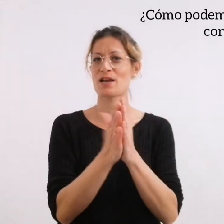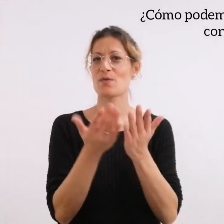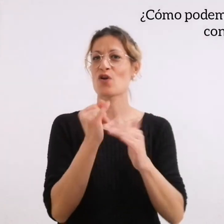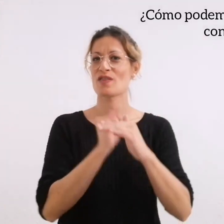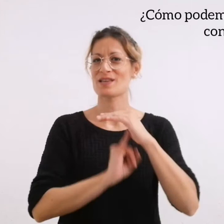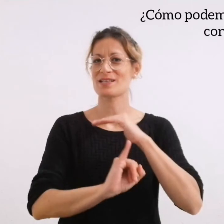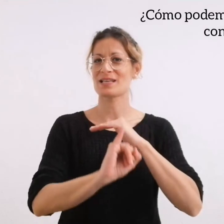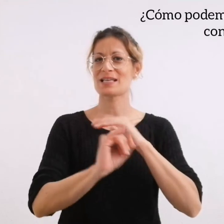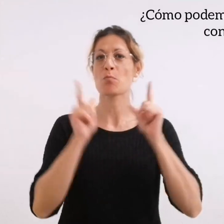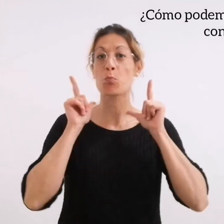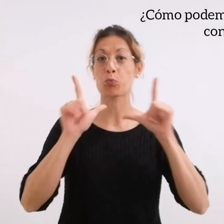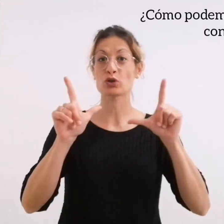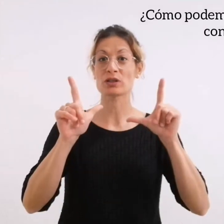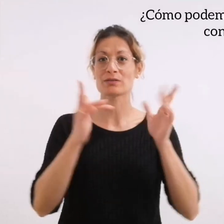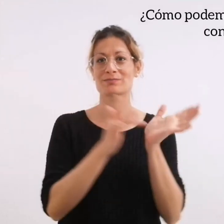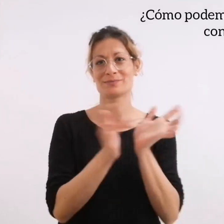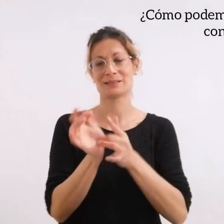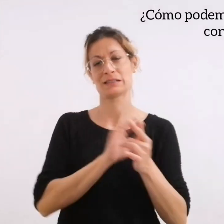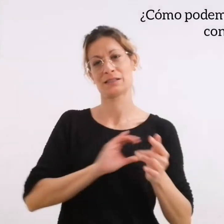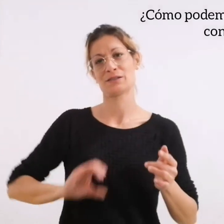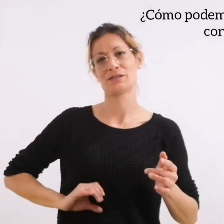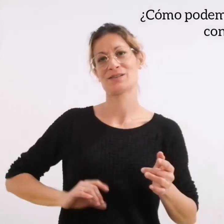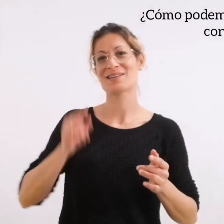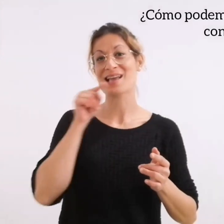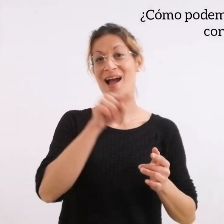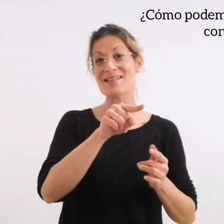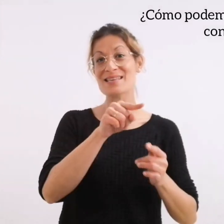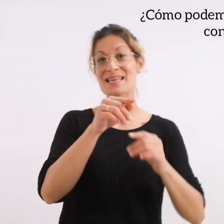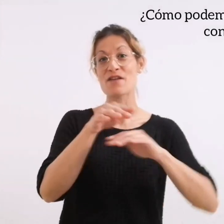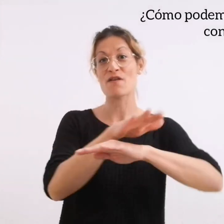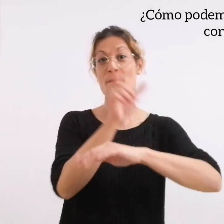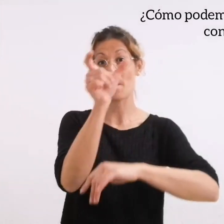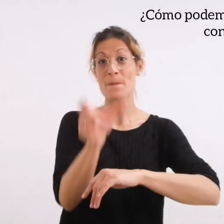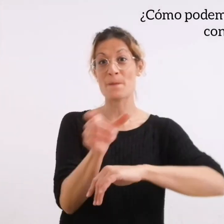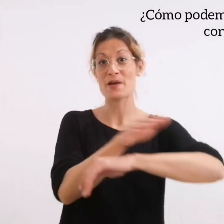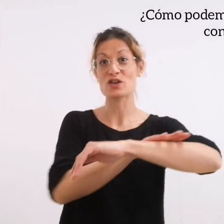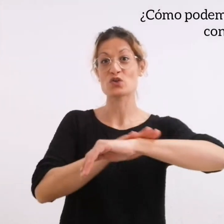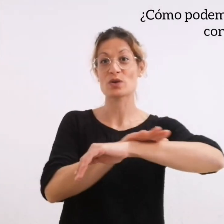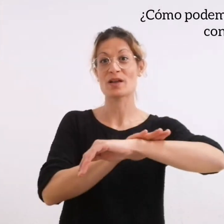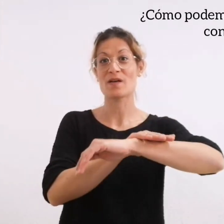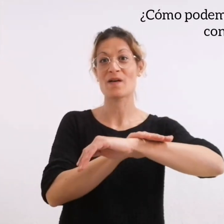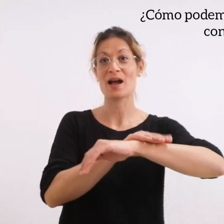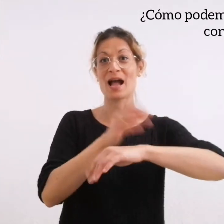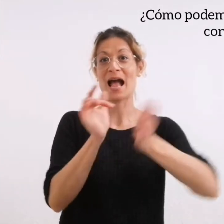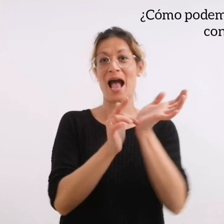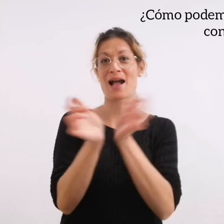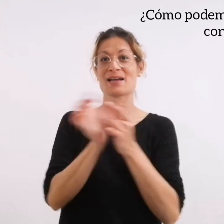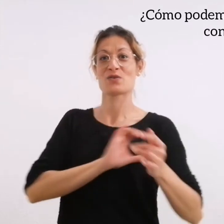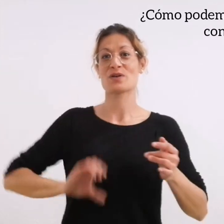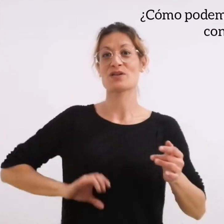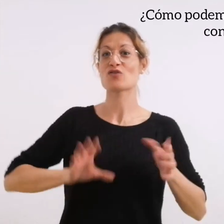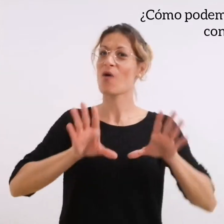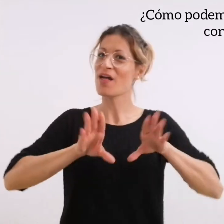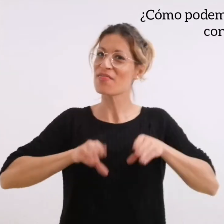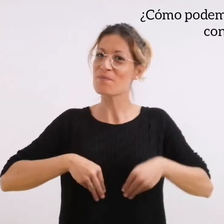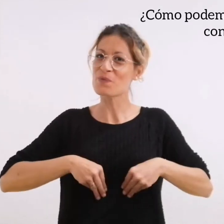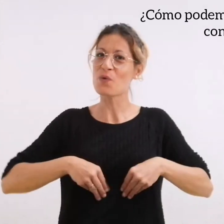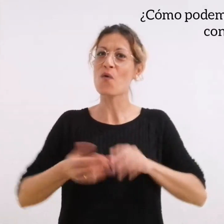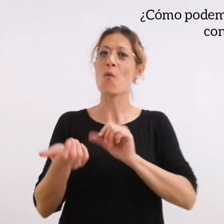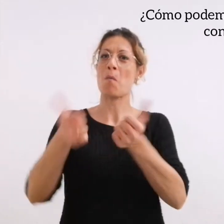Jesucristo. Allí aceptó a Cristo, se bautizó en agua que había allí y siguió su camino.